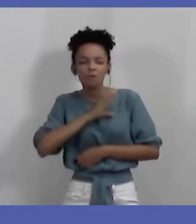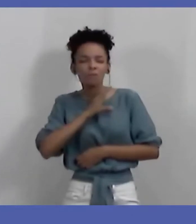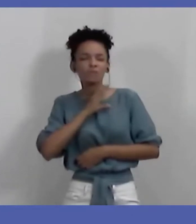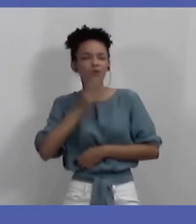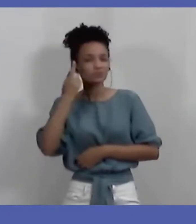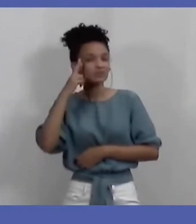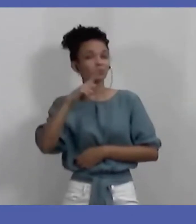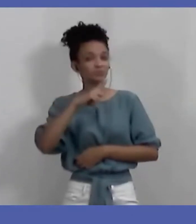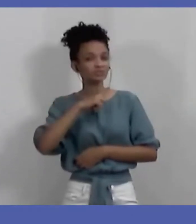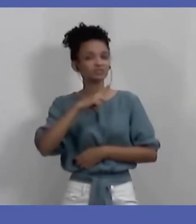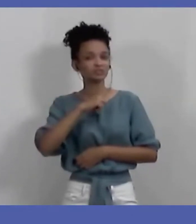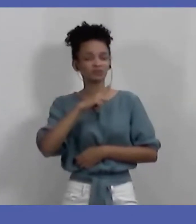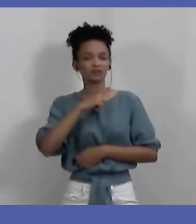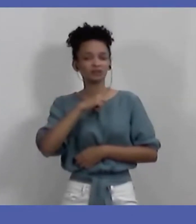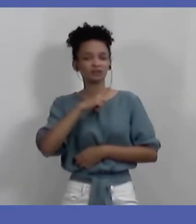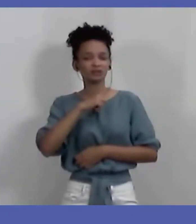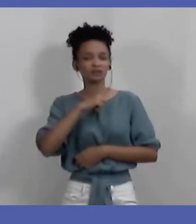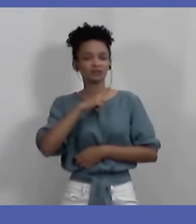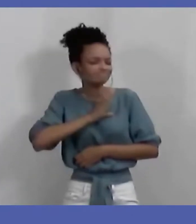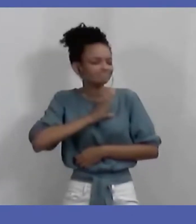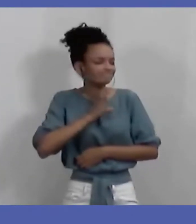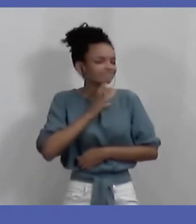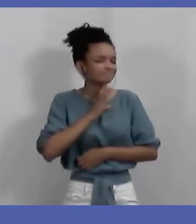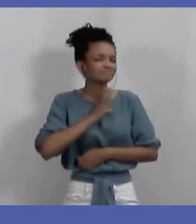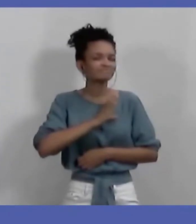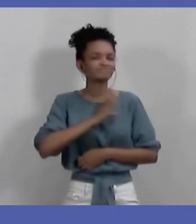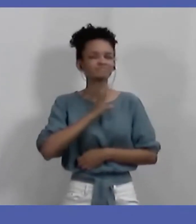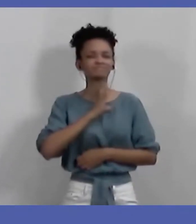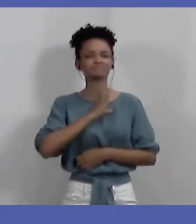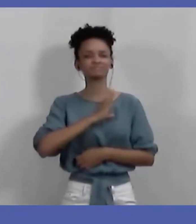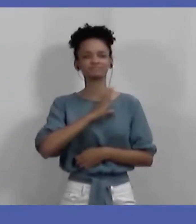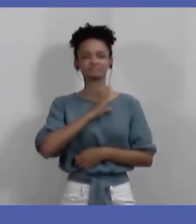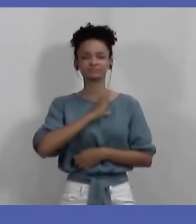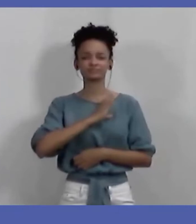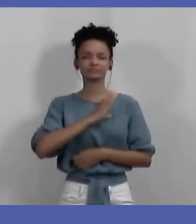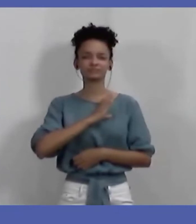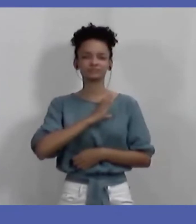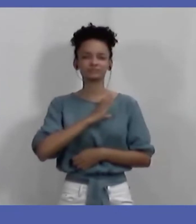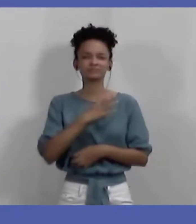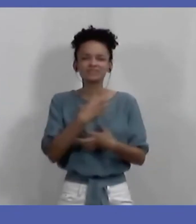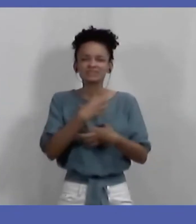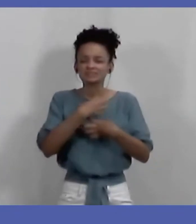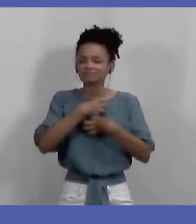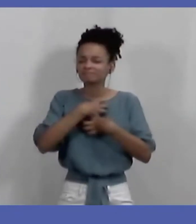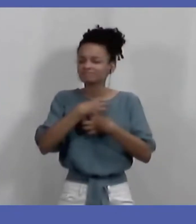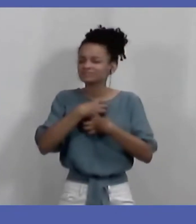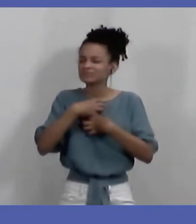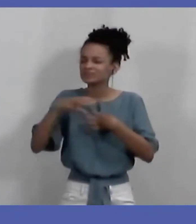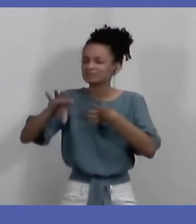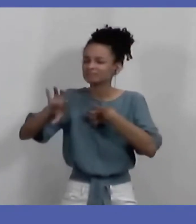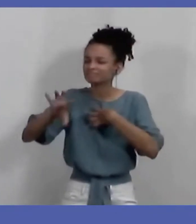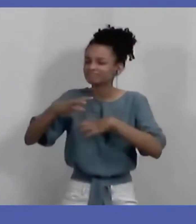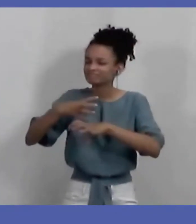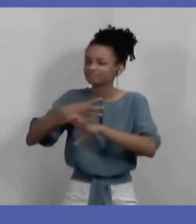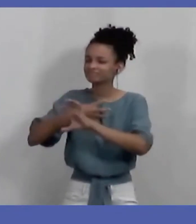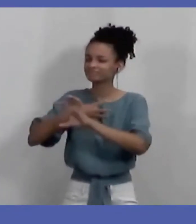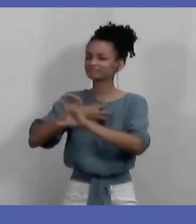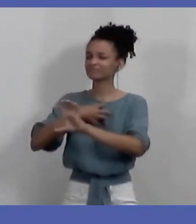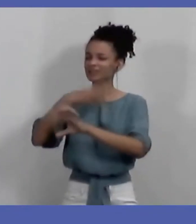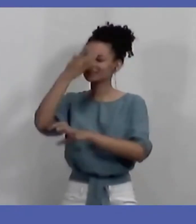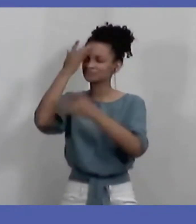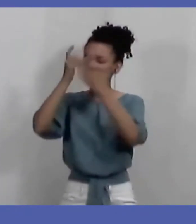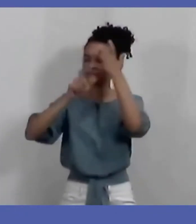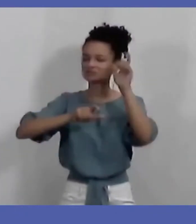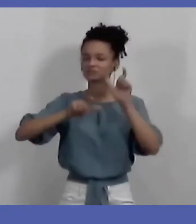um esplâncnon, né? Ele se condoía com a situação das pessoas. Por